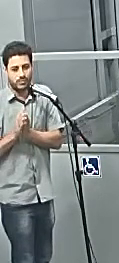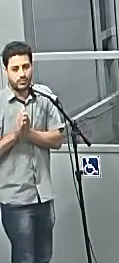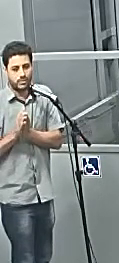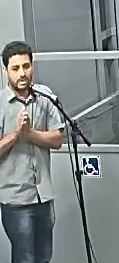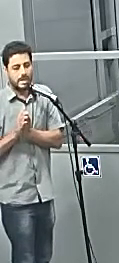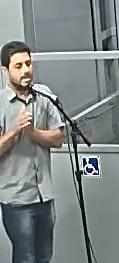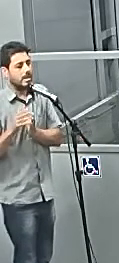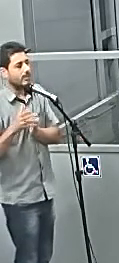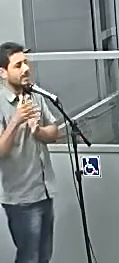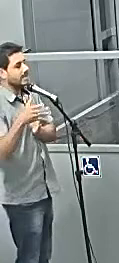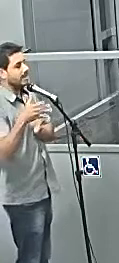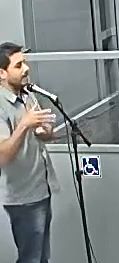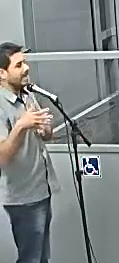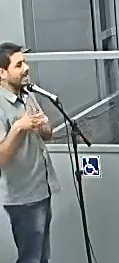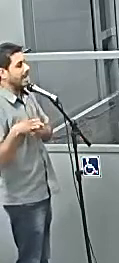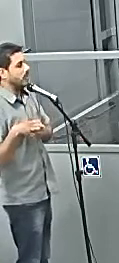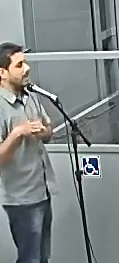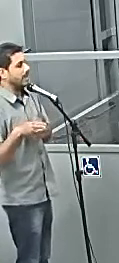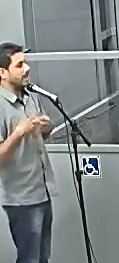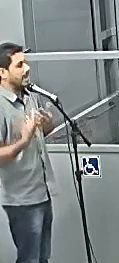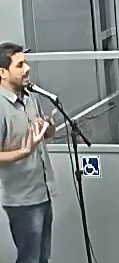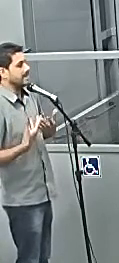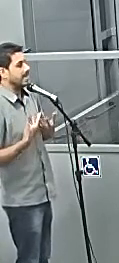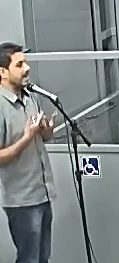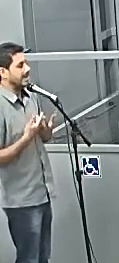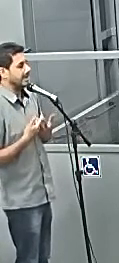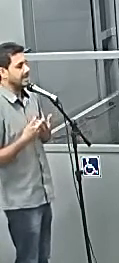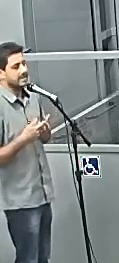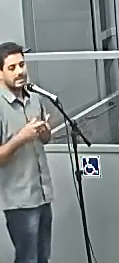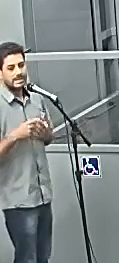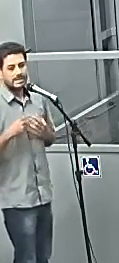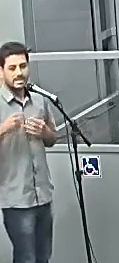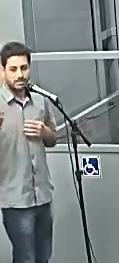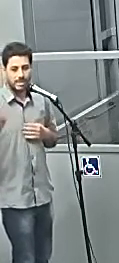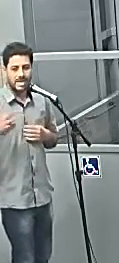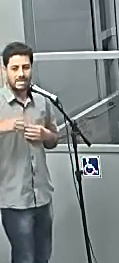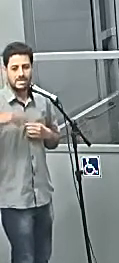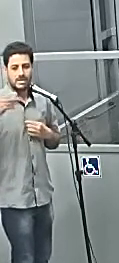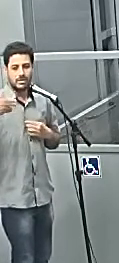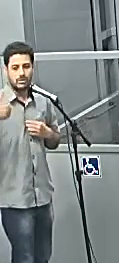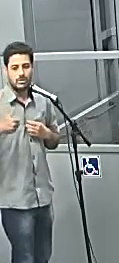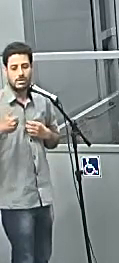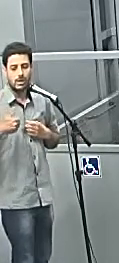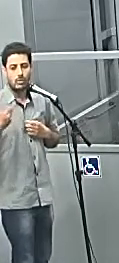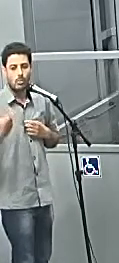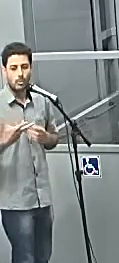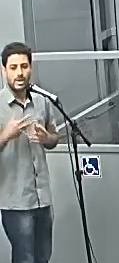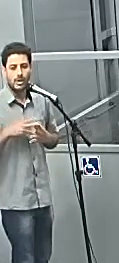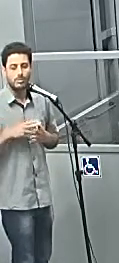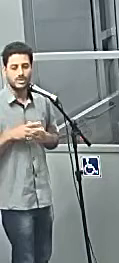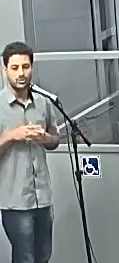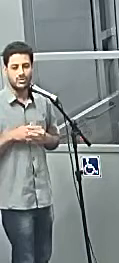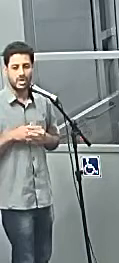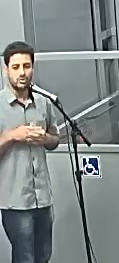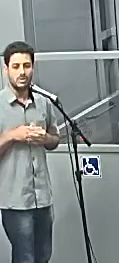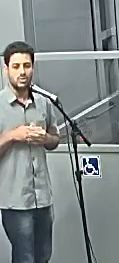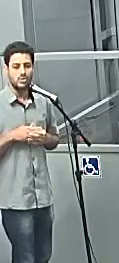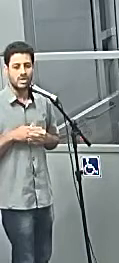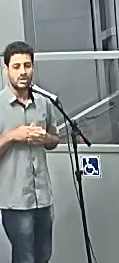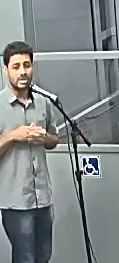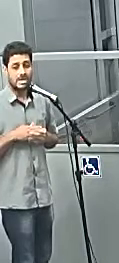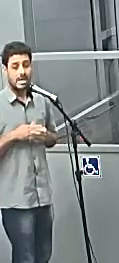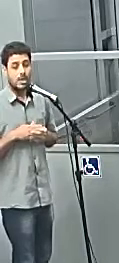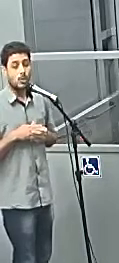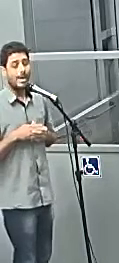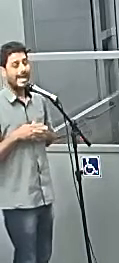específicos e aí eu quero deixar bem claro e é essa a linha das deputadas e que compõem a comissão de direitos humanos